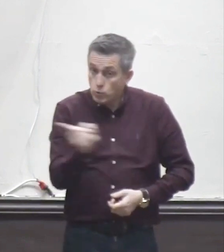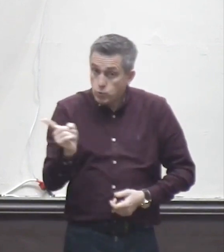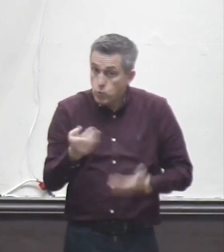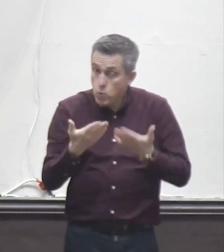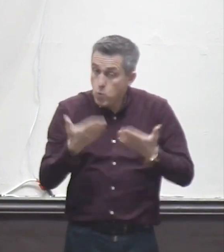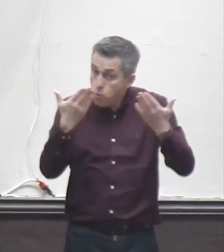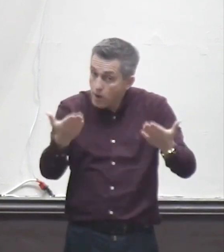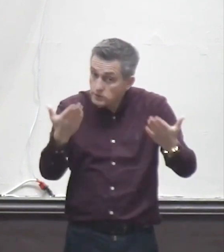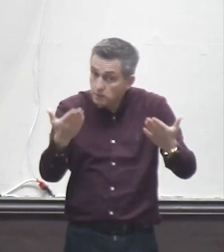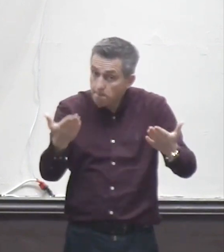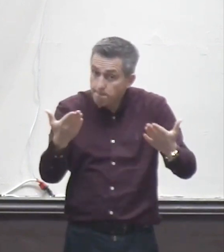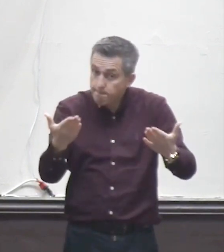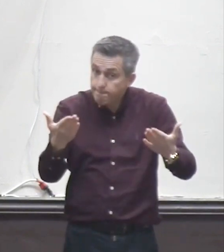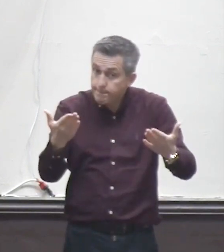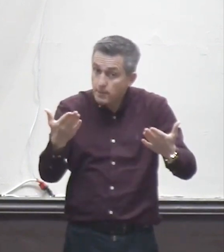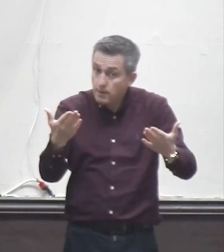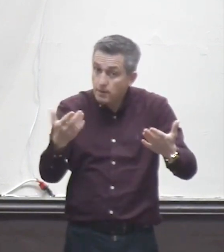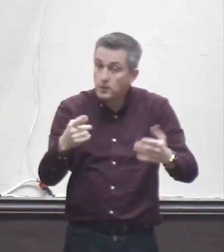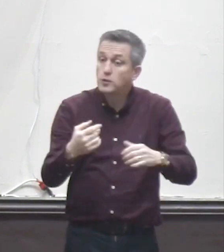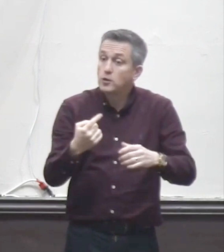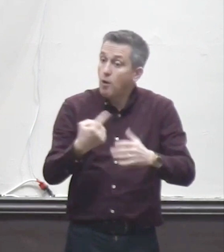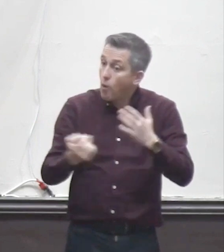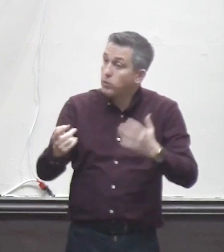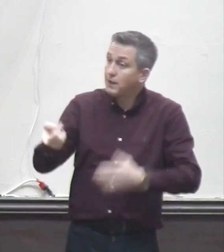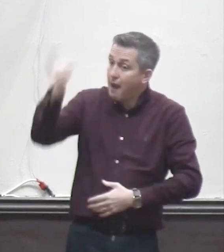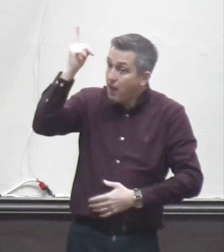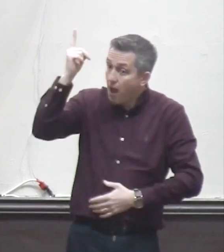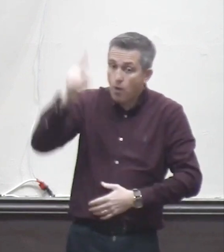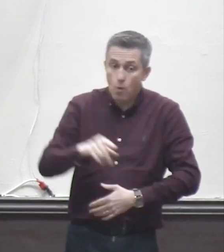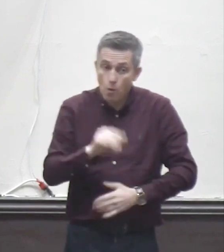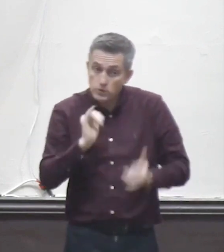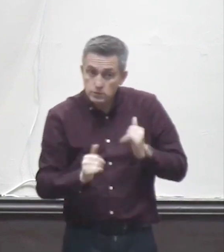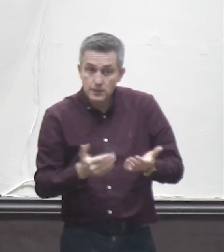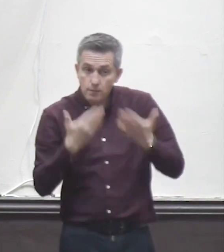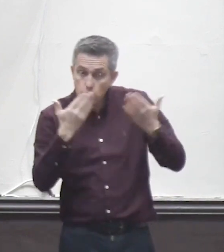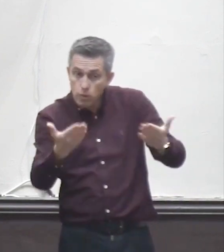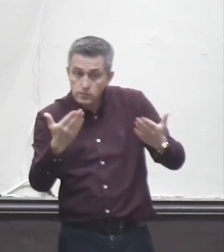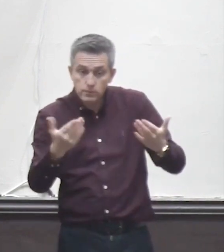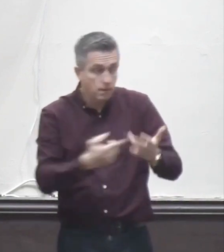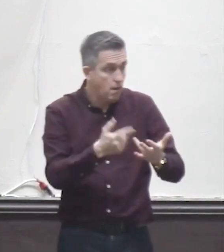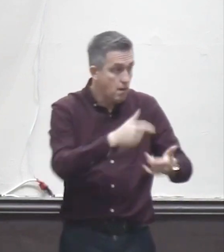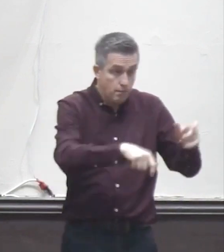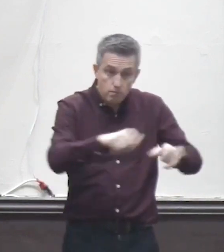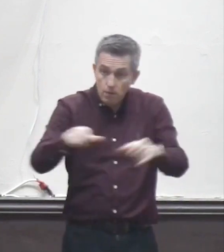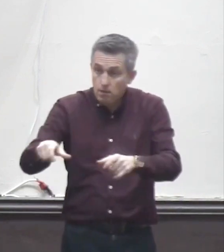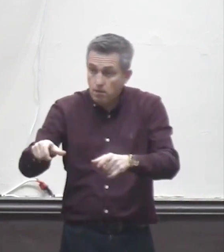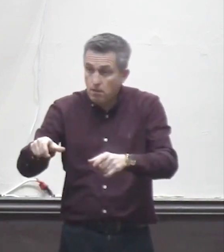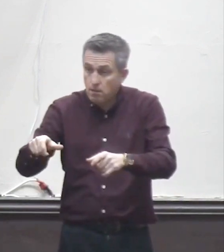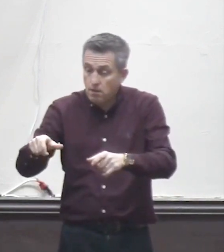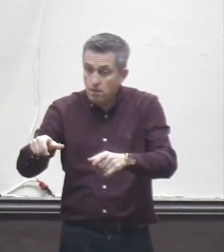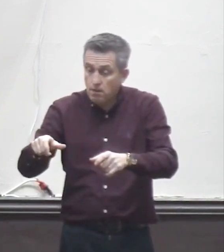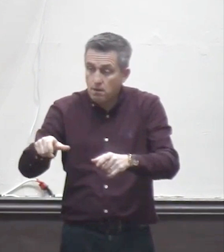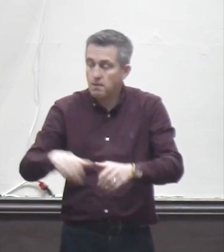besides Allah another مَا لَا يَضُرُّهُمْ, that which cannot harm you,